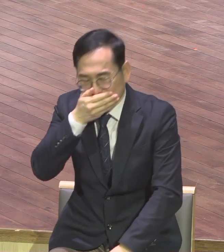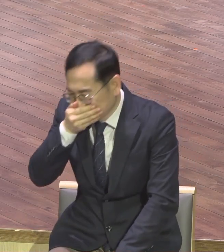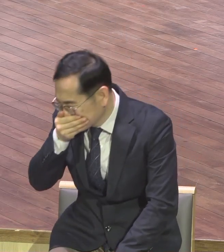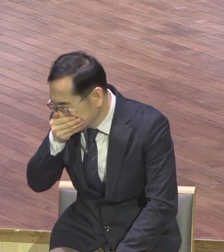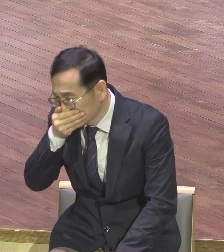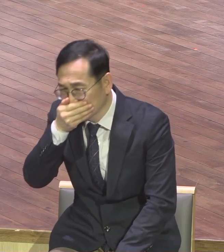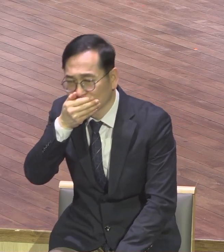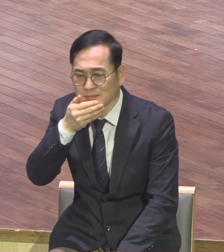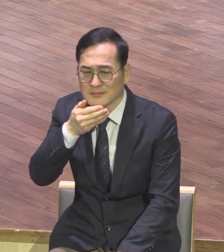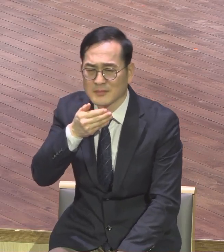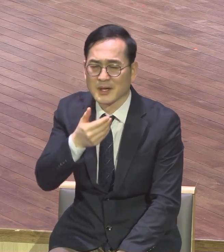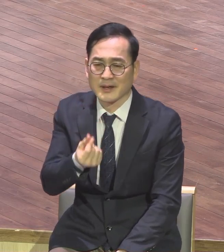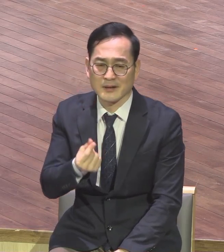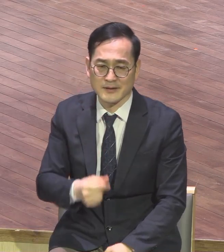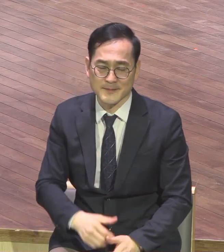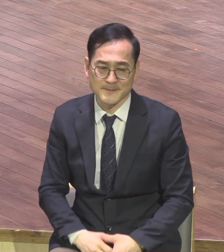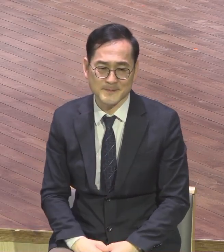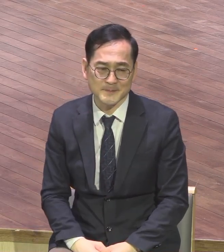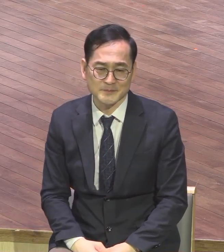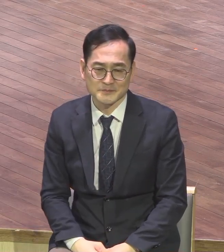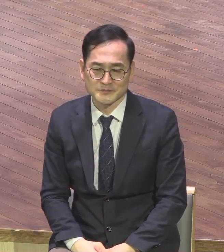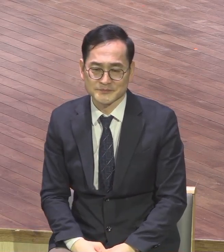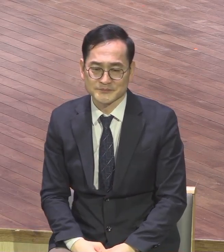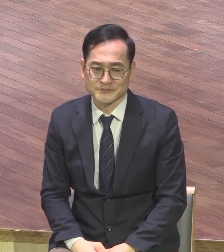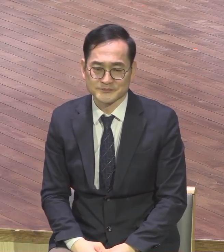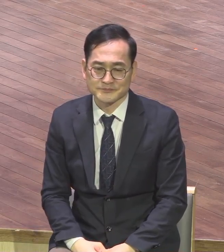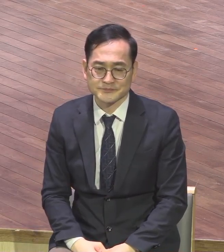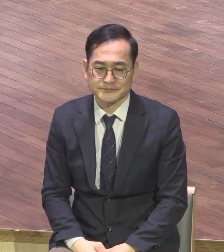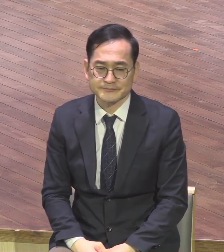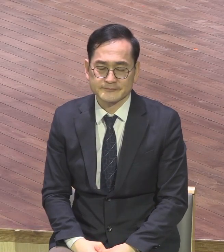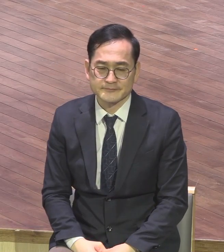사니까 참 기가 막히지요.